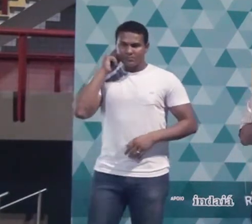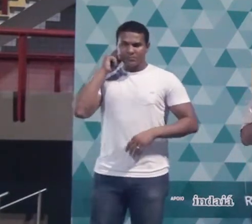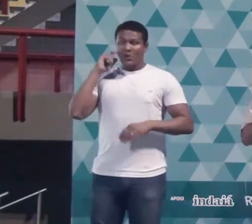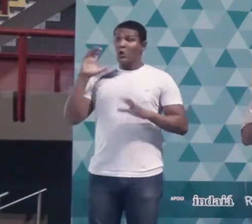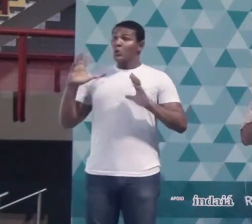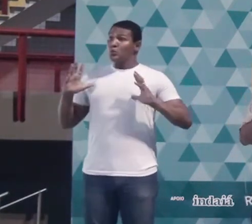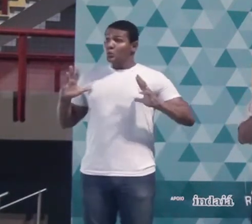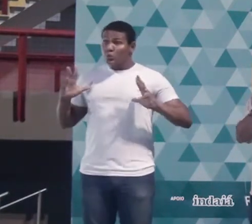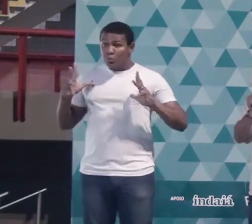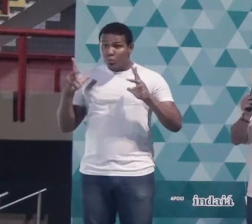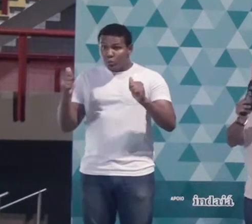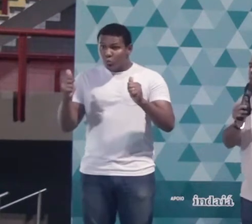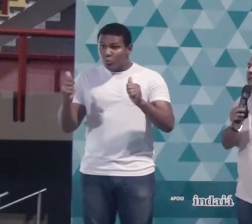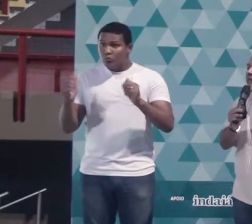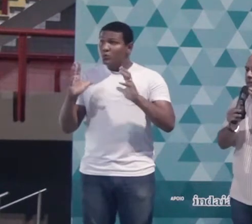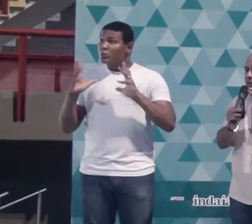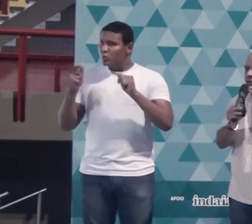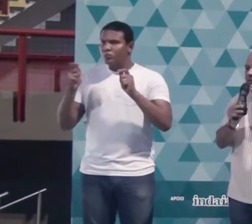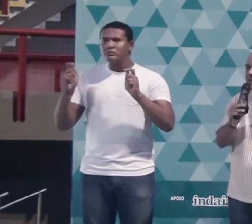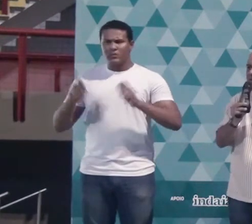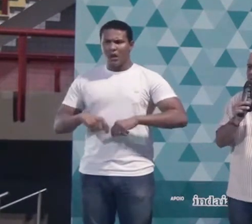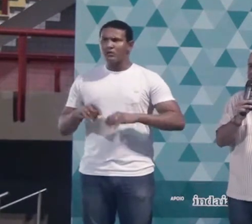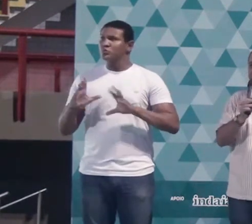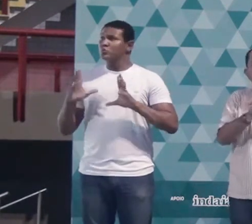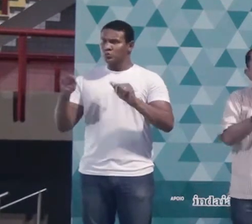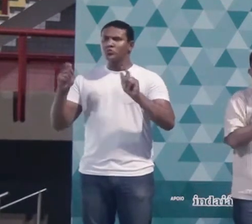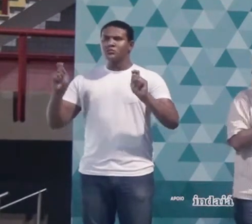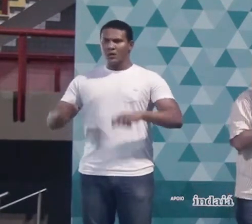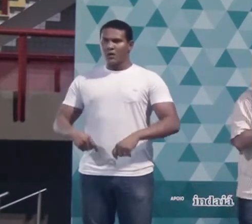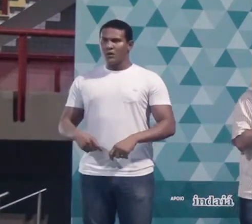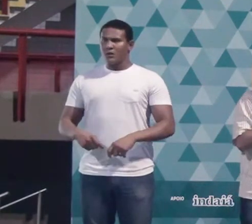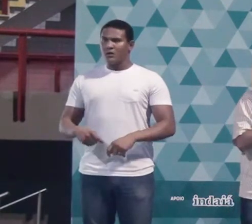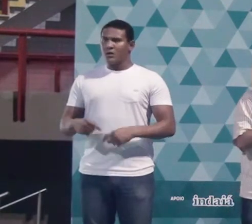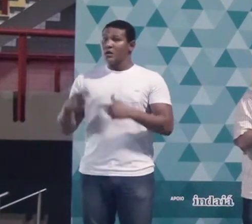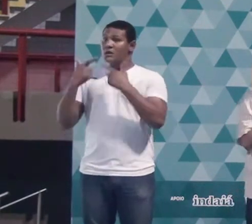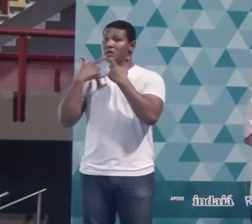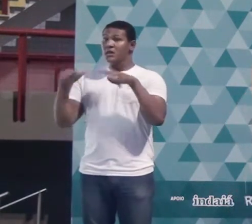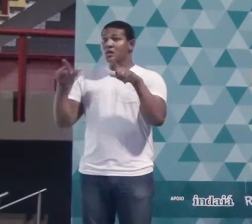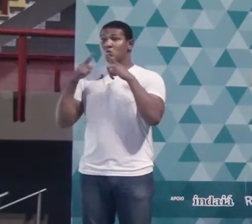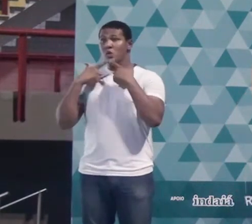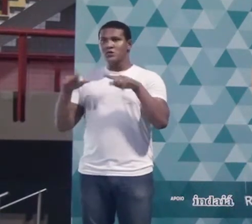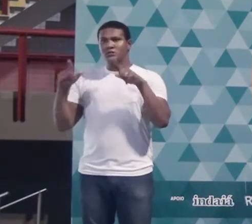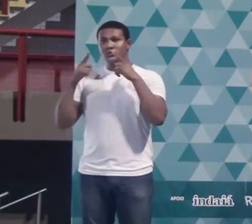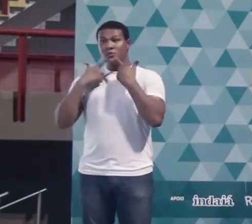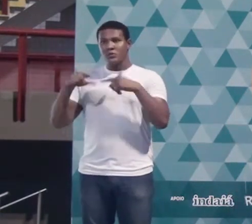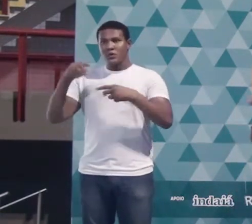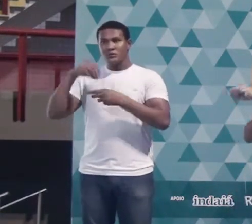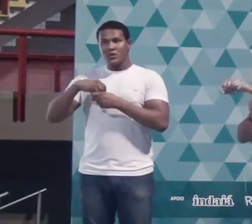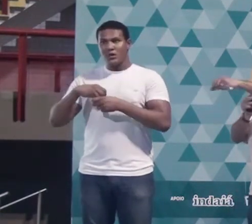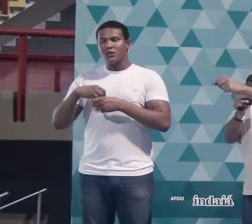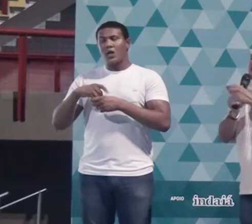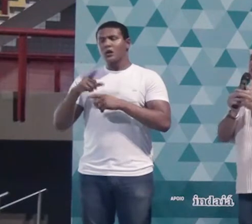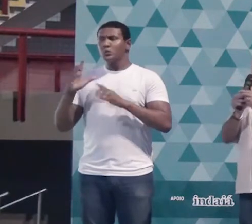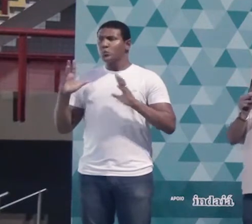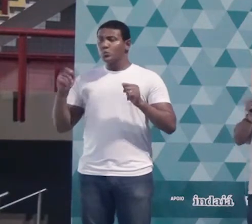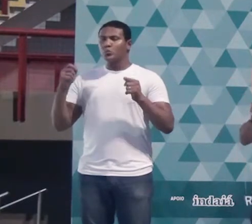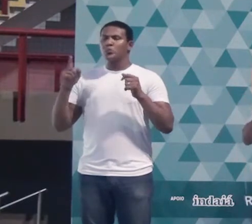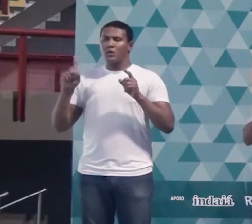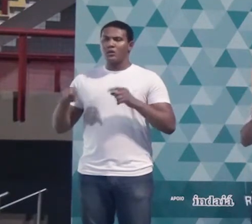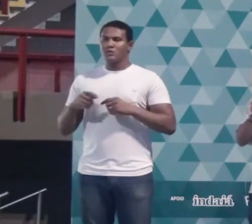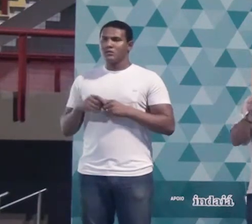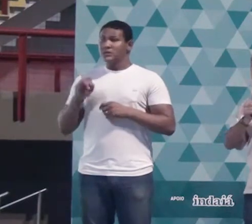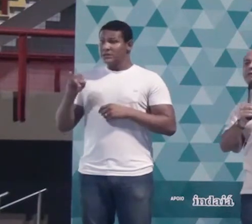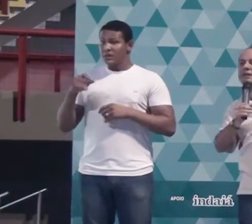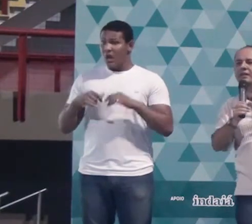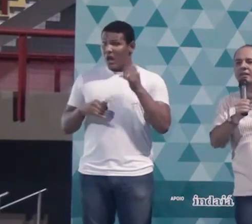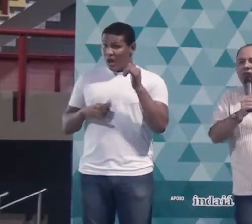Tudo é possível dentro da linguagem. Tudo. Se formalmente não existe